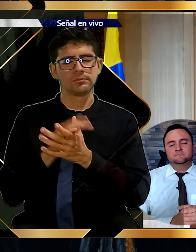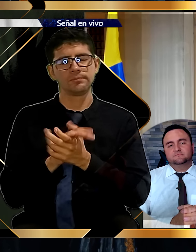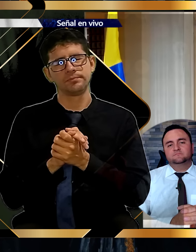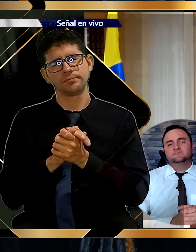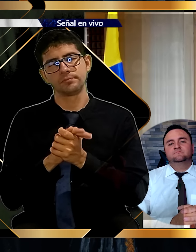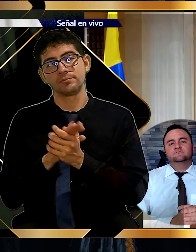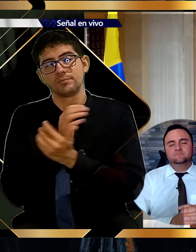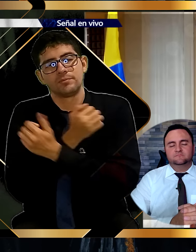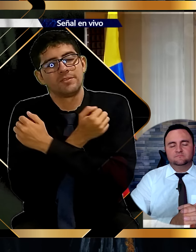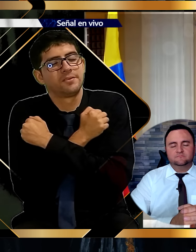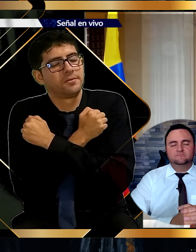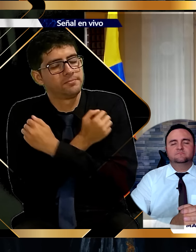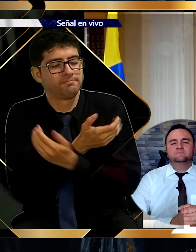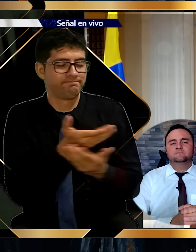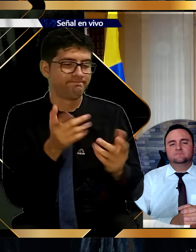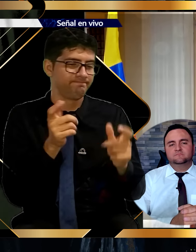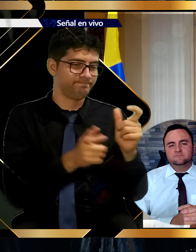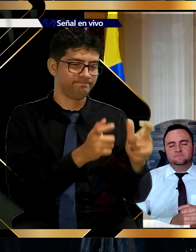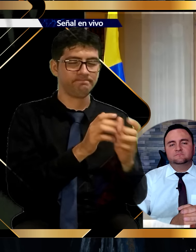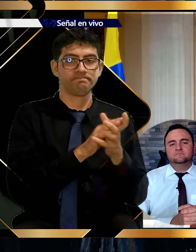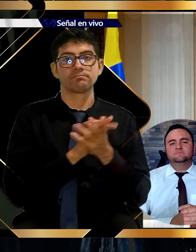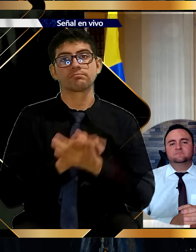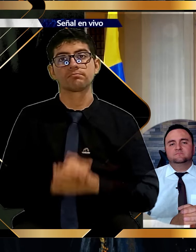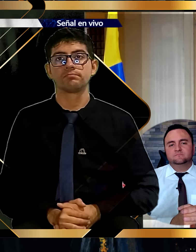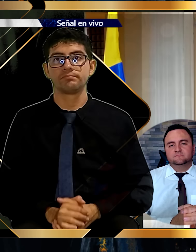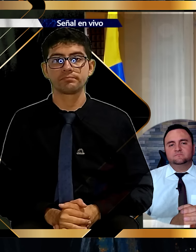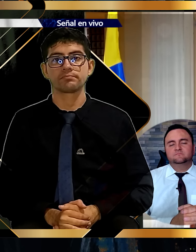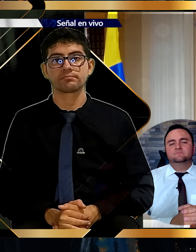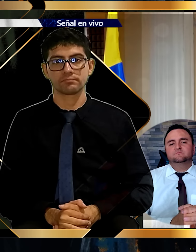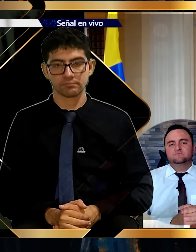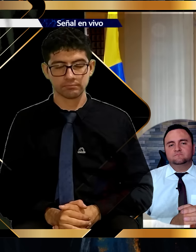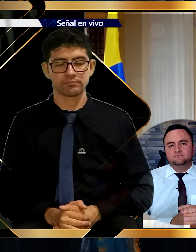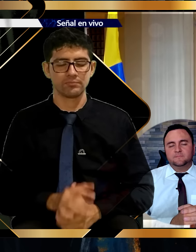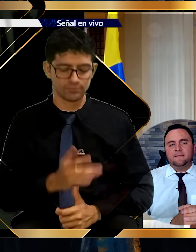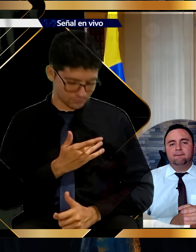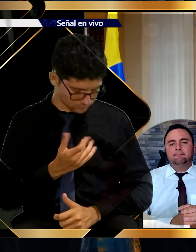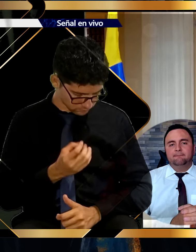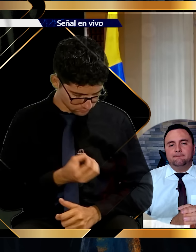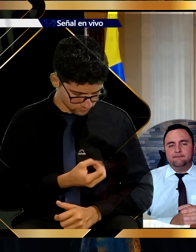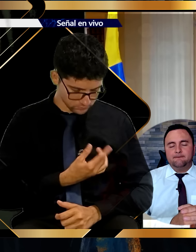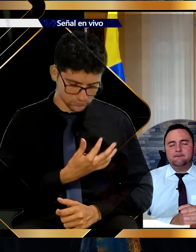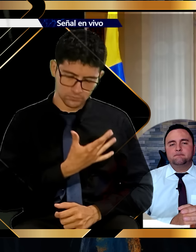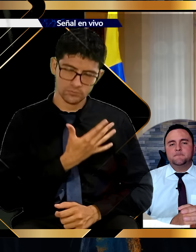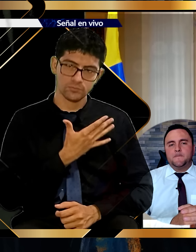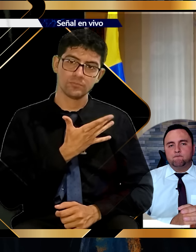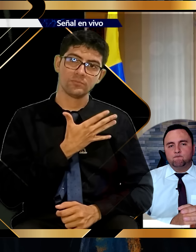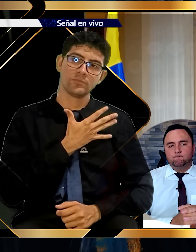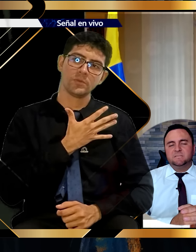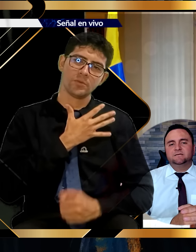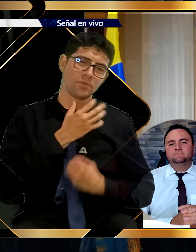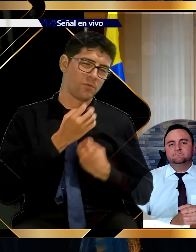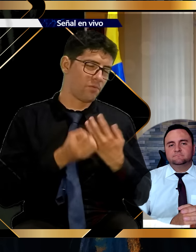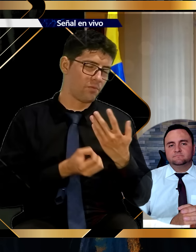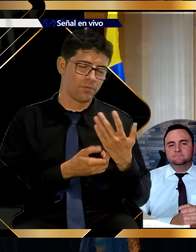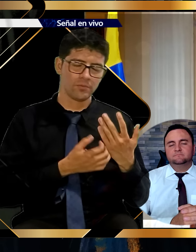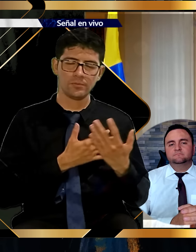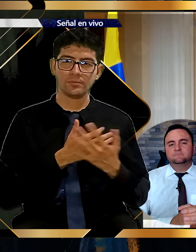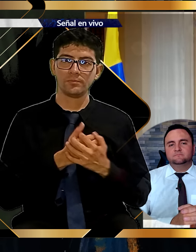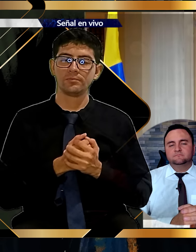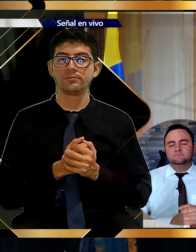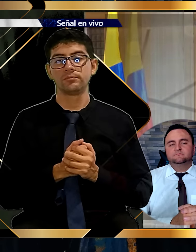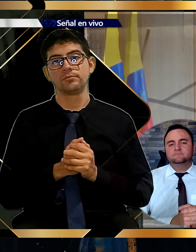a la gente. Y una vez que esto se prende, hermano, esto no se apaga nunca. Así que bueno, yo no me acordaba que hoy